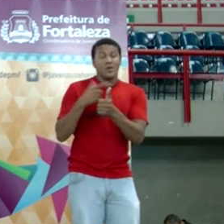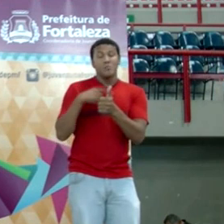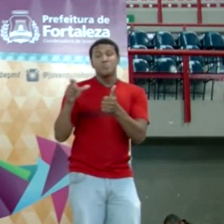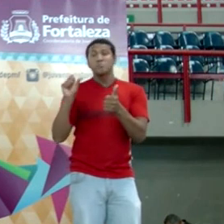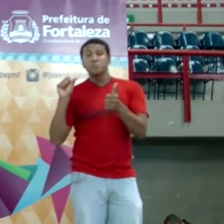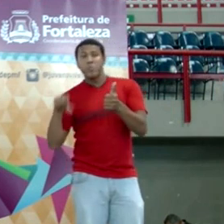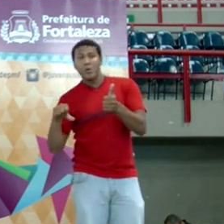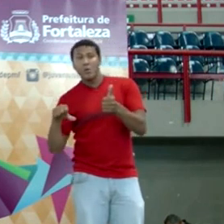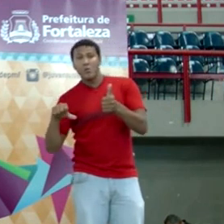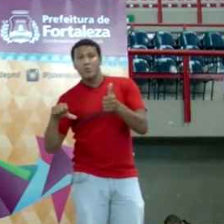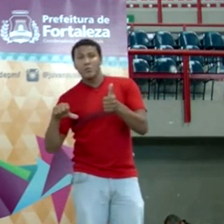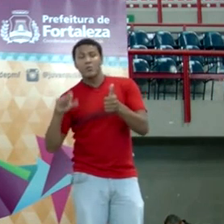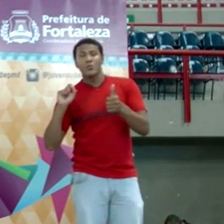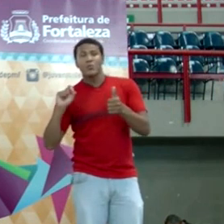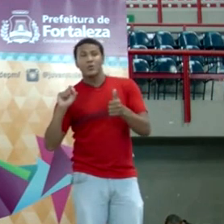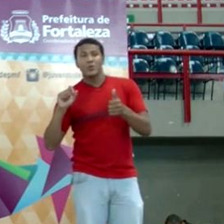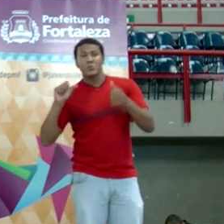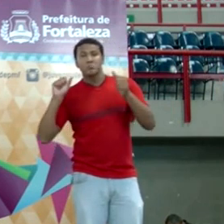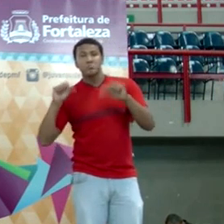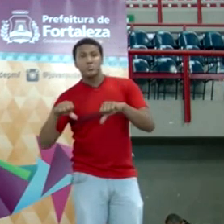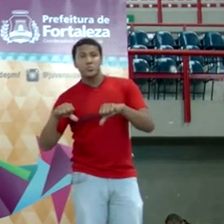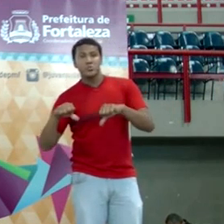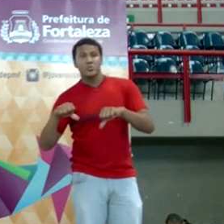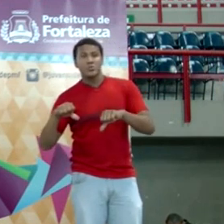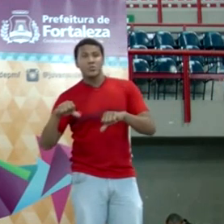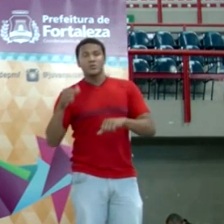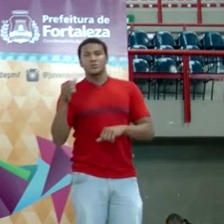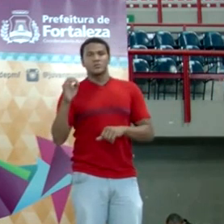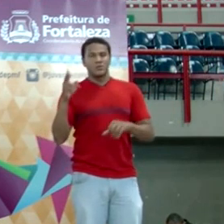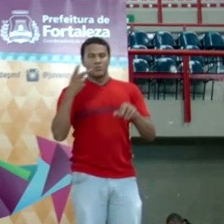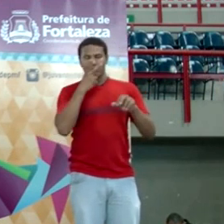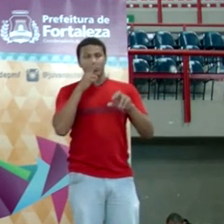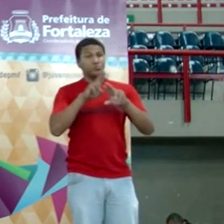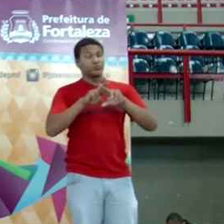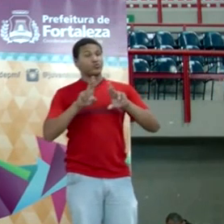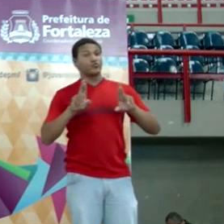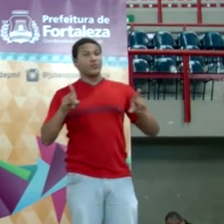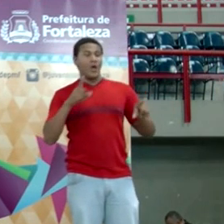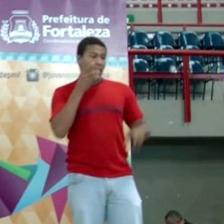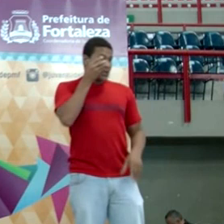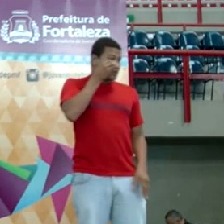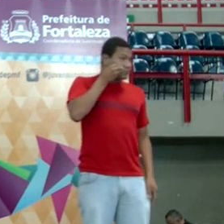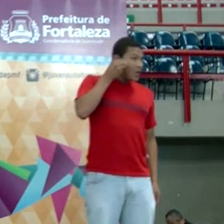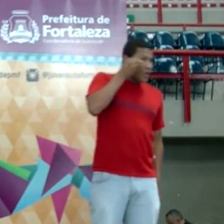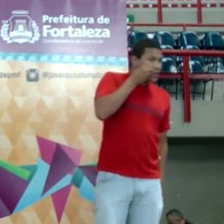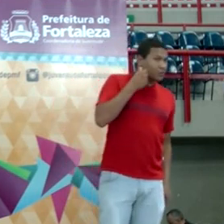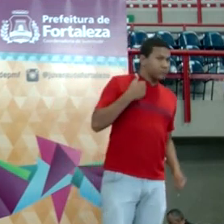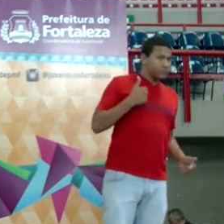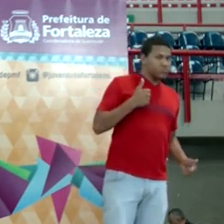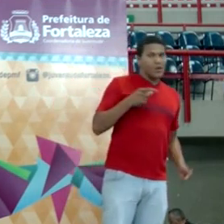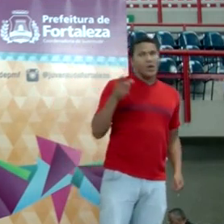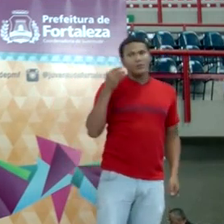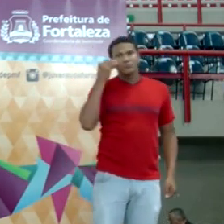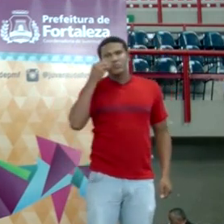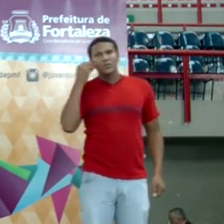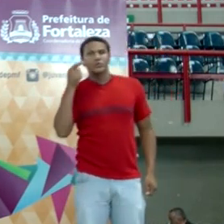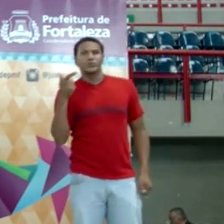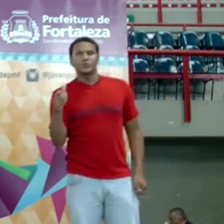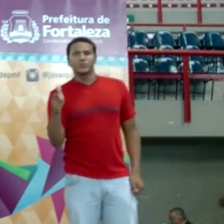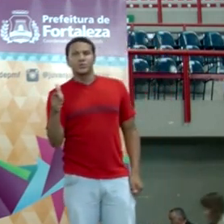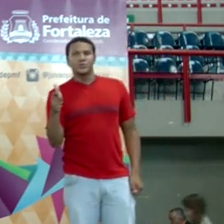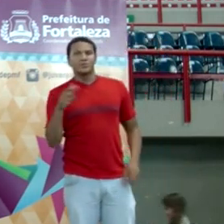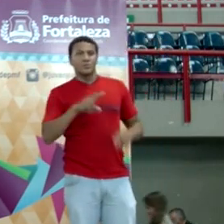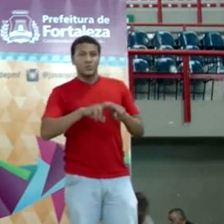60%. Então, experiente não se mistura com inexperiente. São duas coisas diferentes. O que é que eu posso analisar? Para o cara